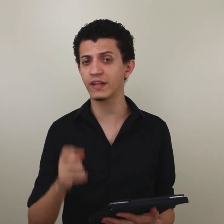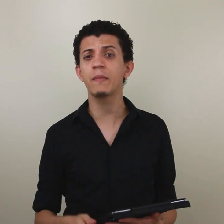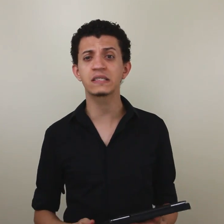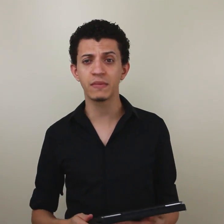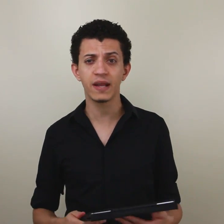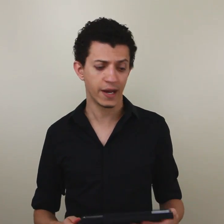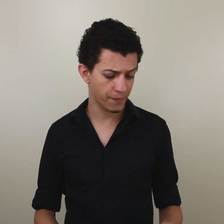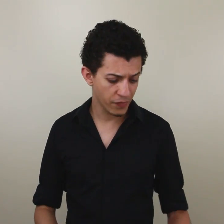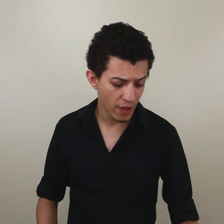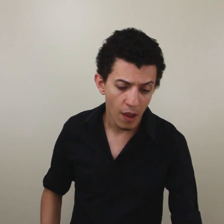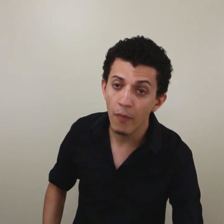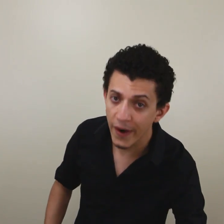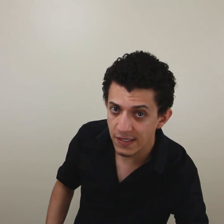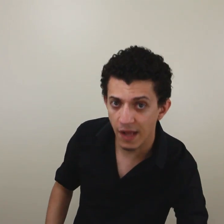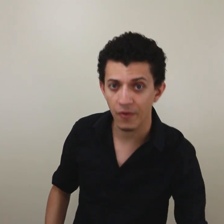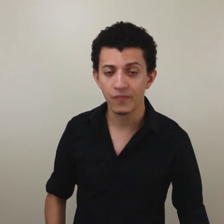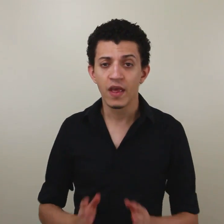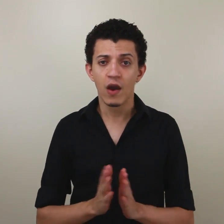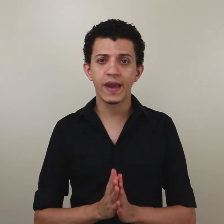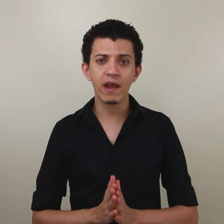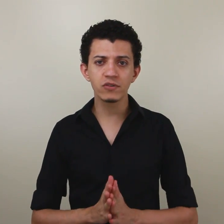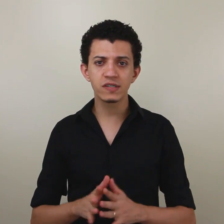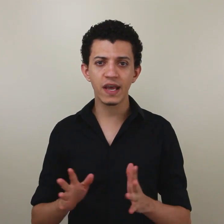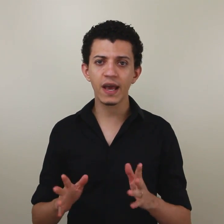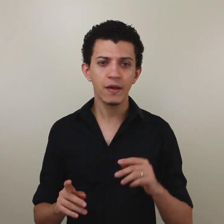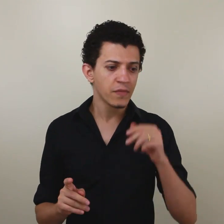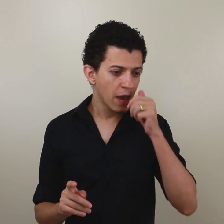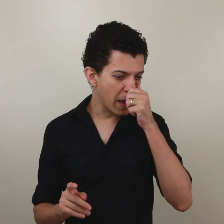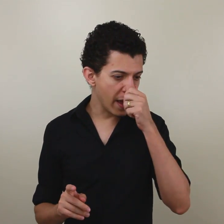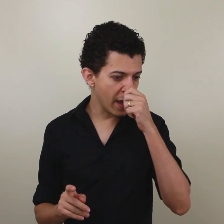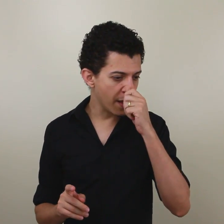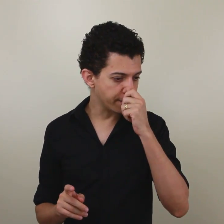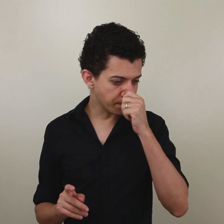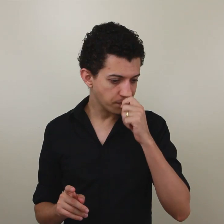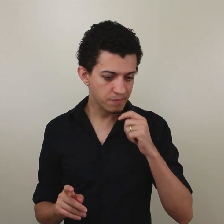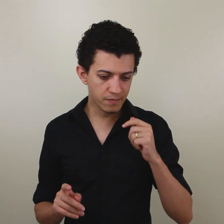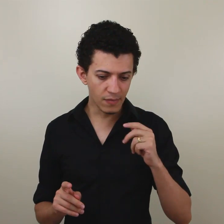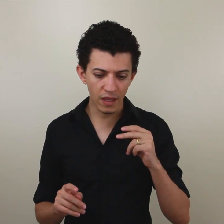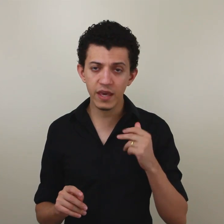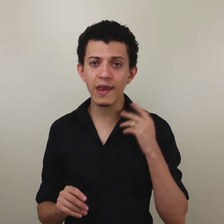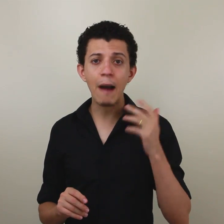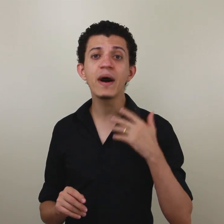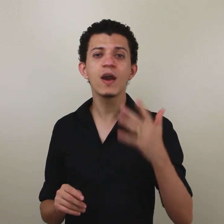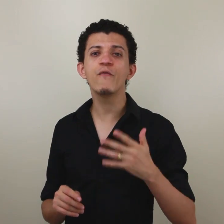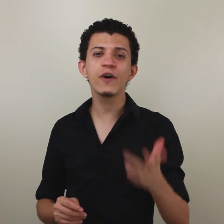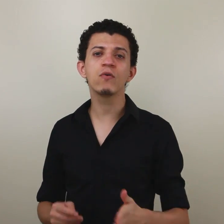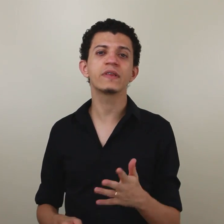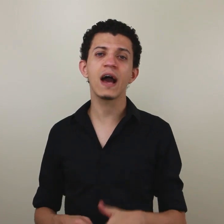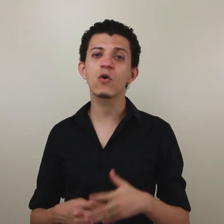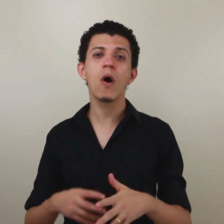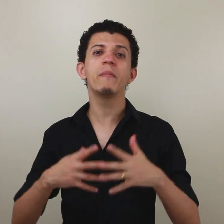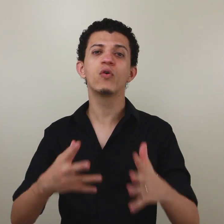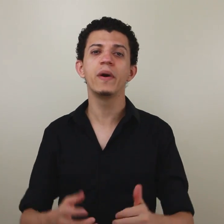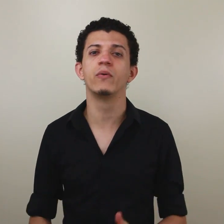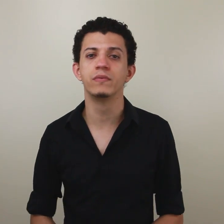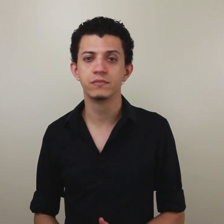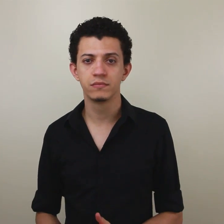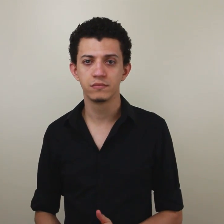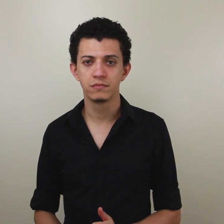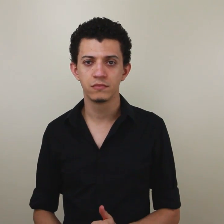da mesma maneira. Por exemplo, eu quero dizer que amanhã eu vou encontrar com um amigo meu.